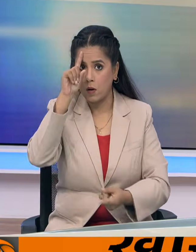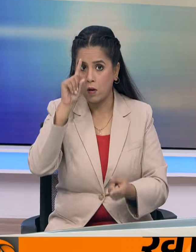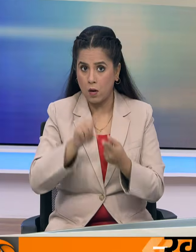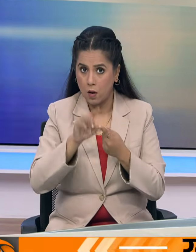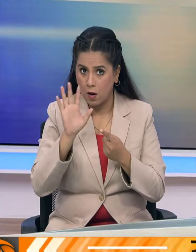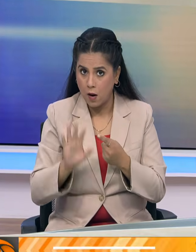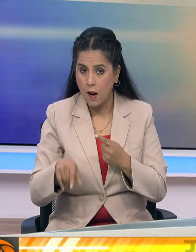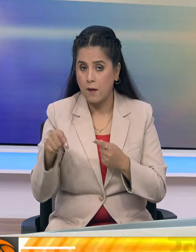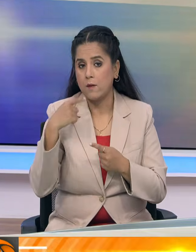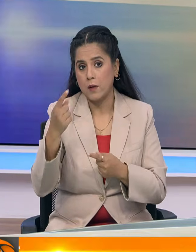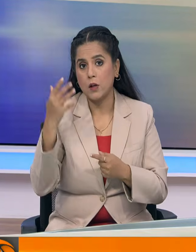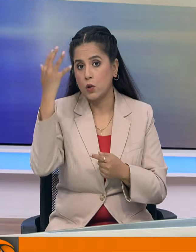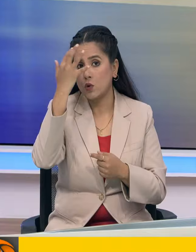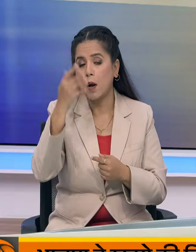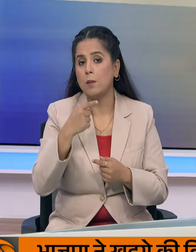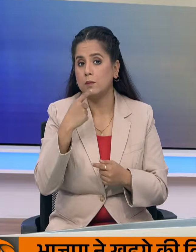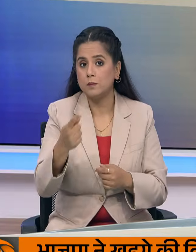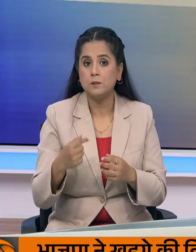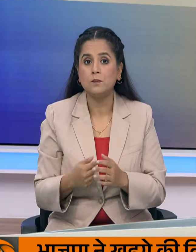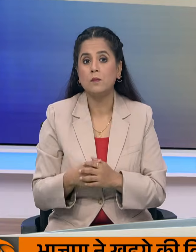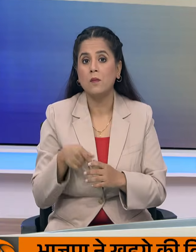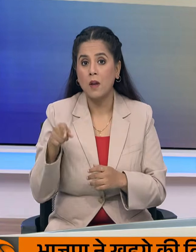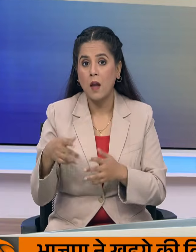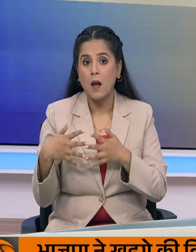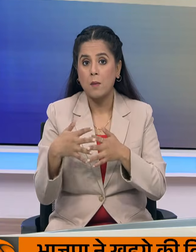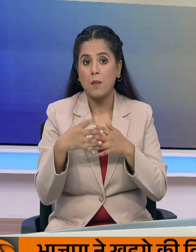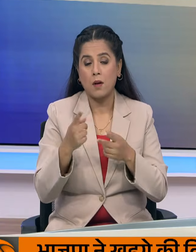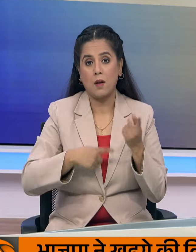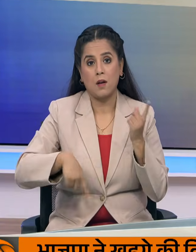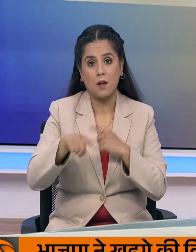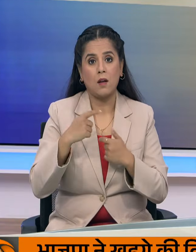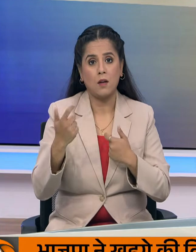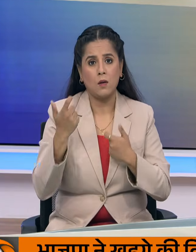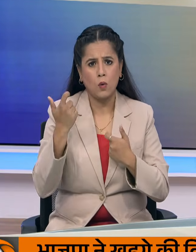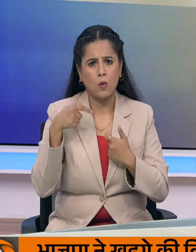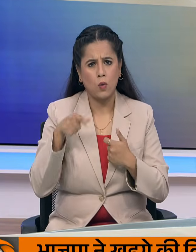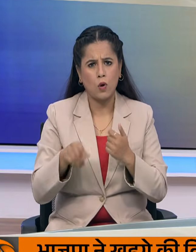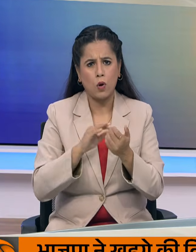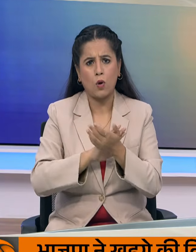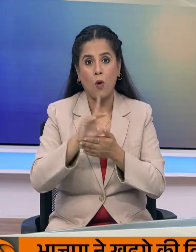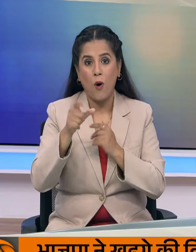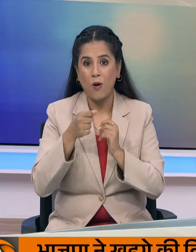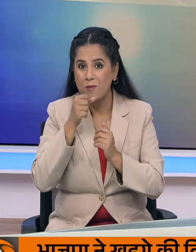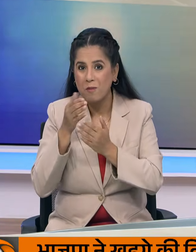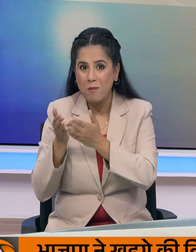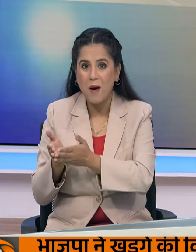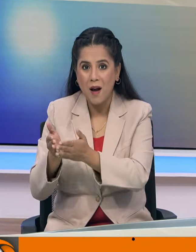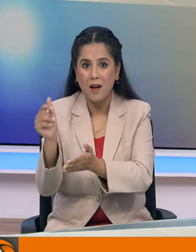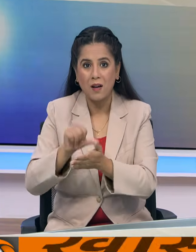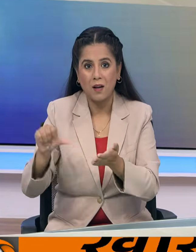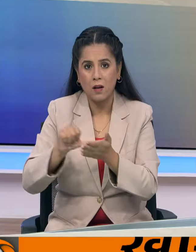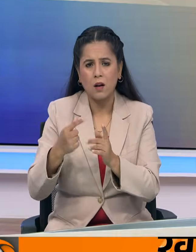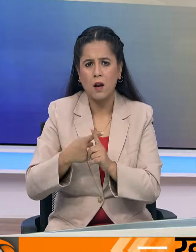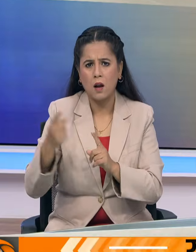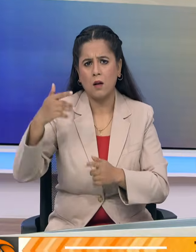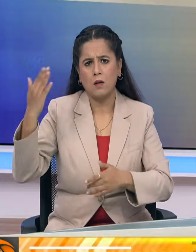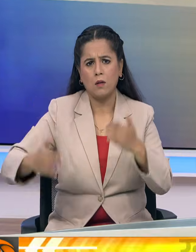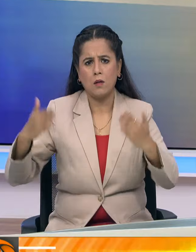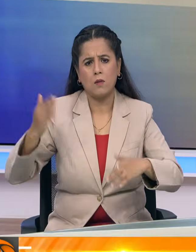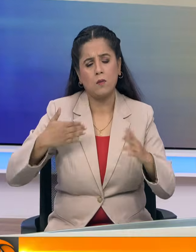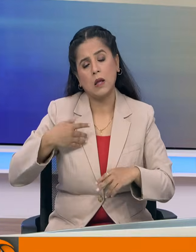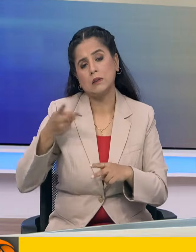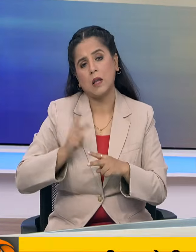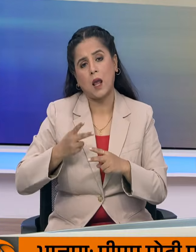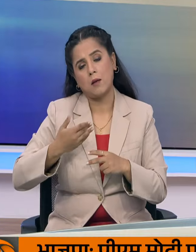के साथ हों। ट्रंप ने साथ ही कहा कि अमेरिका की सेना हॉर्मुज स्ट्रेट में ईरान के खिलाफ नाकेबंदी